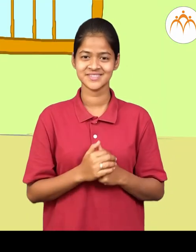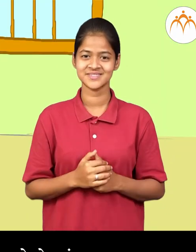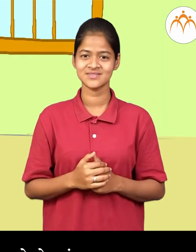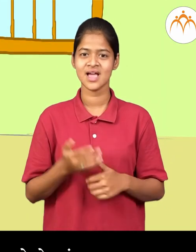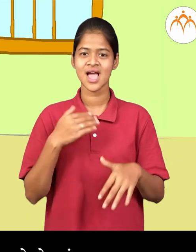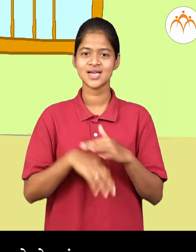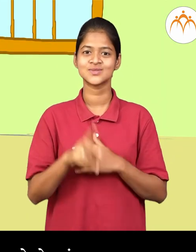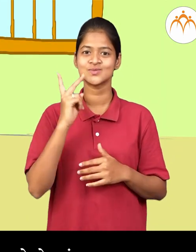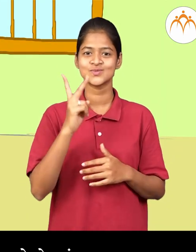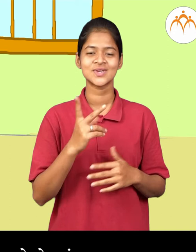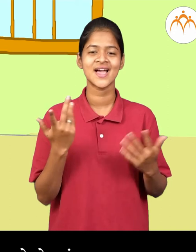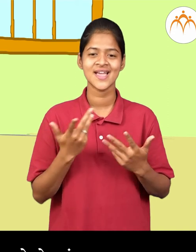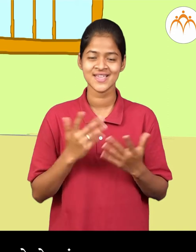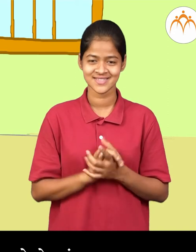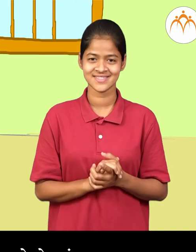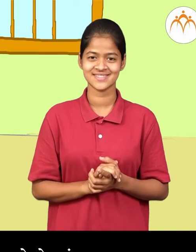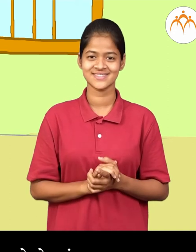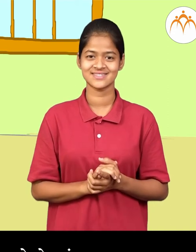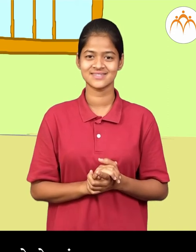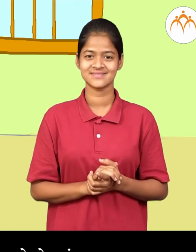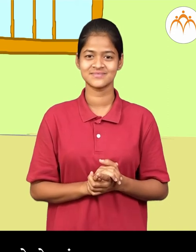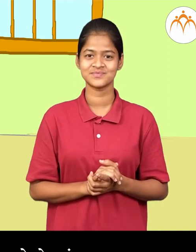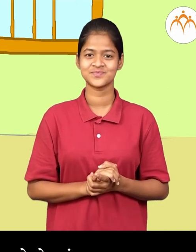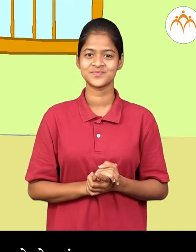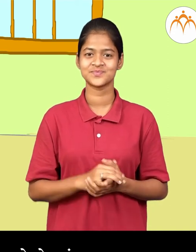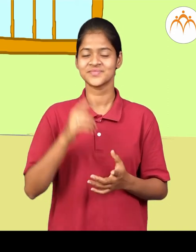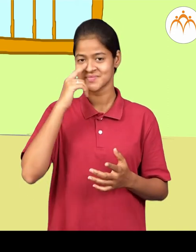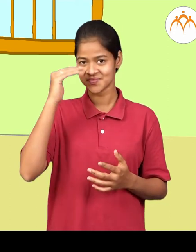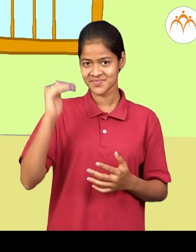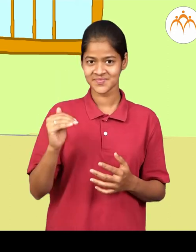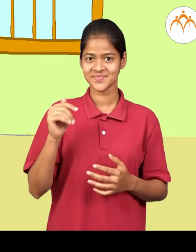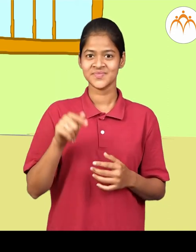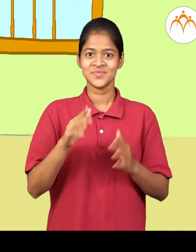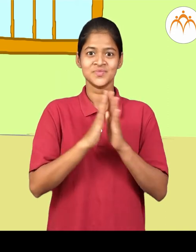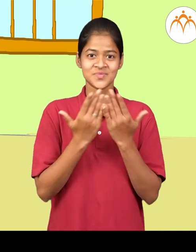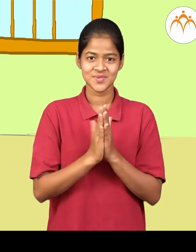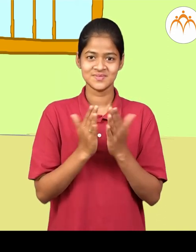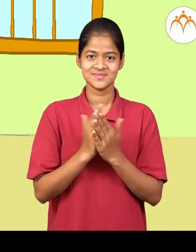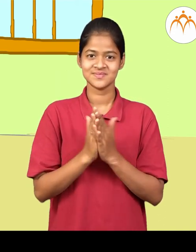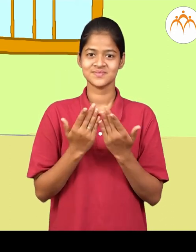चित्रित काय काय दिसते आहे ते सांगा मुर्गी पुस्तक